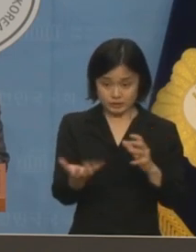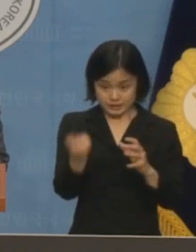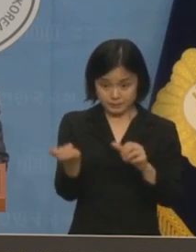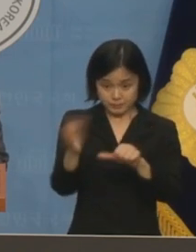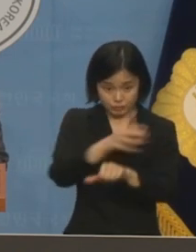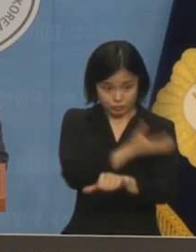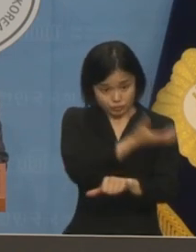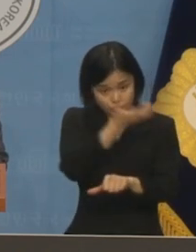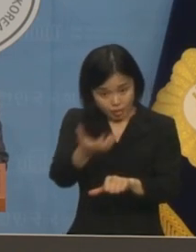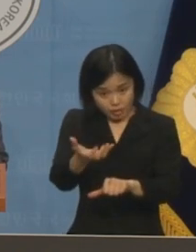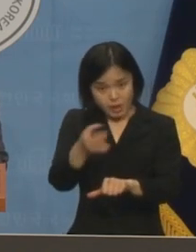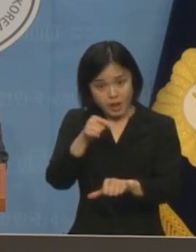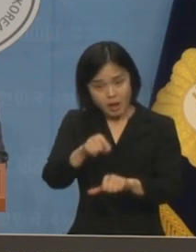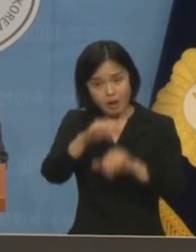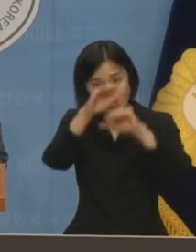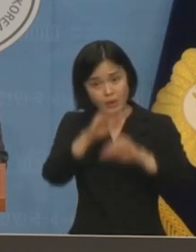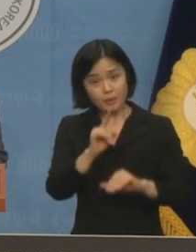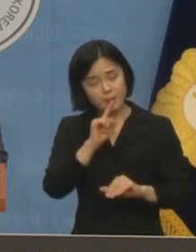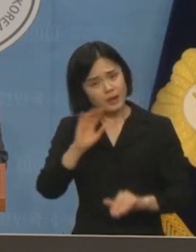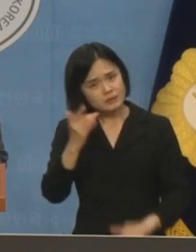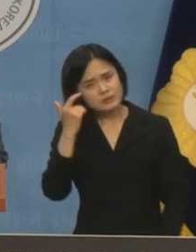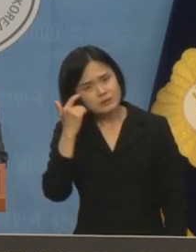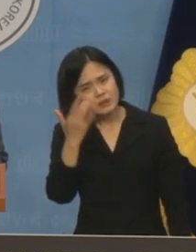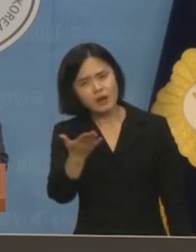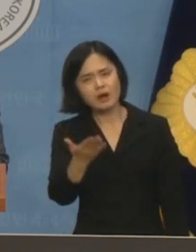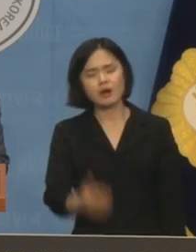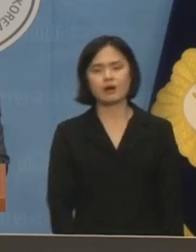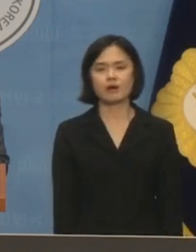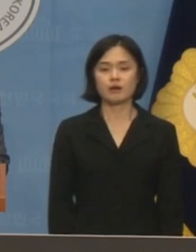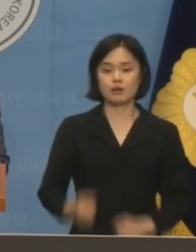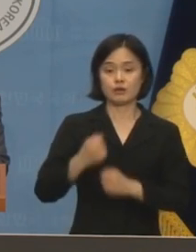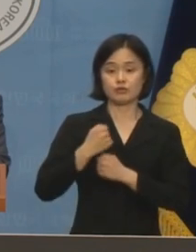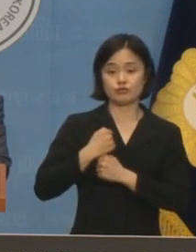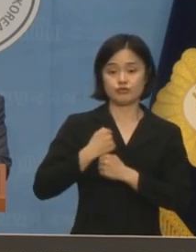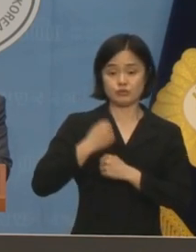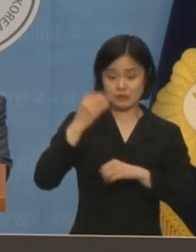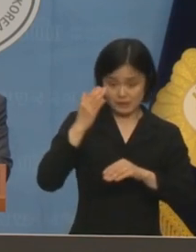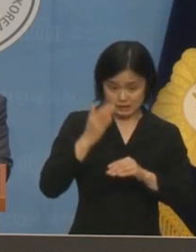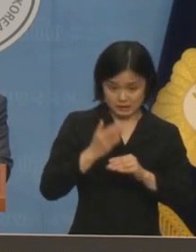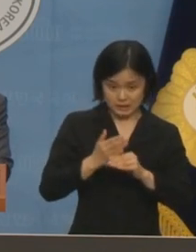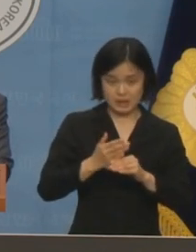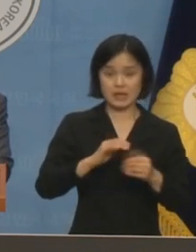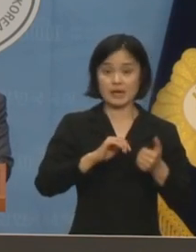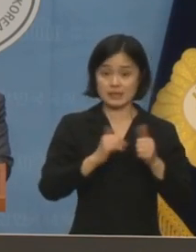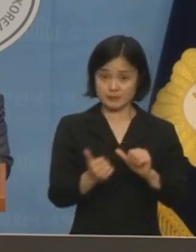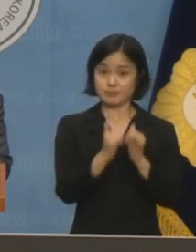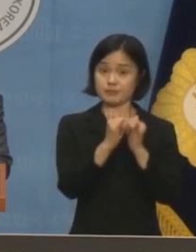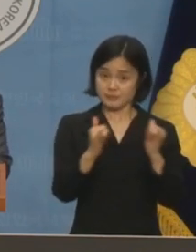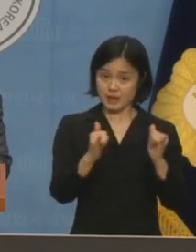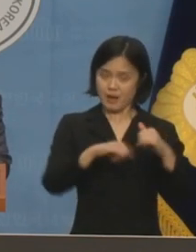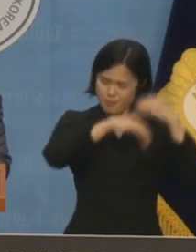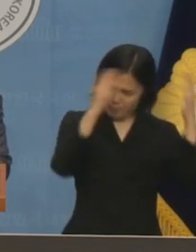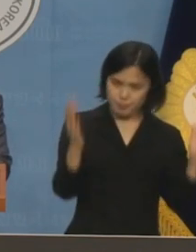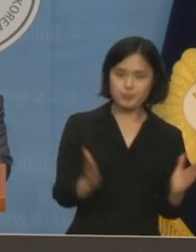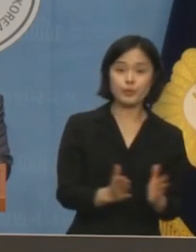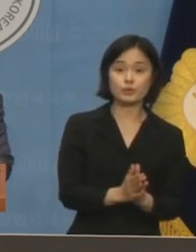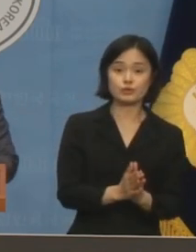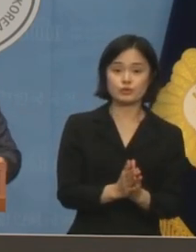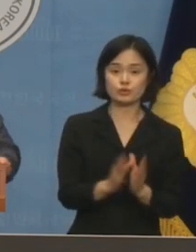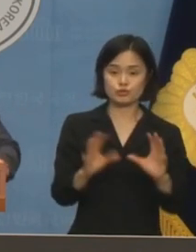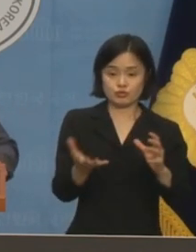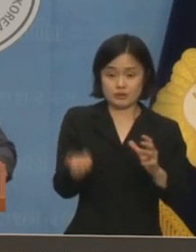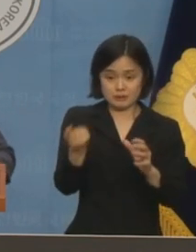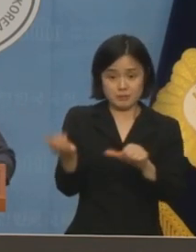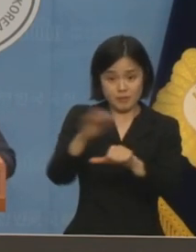말이 되는가? 그렇다면 모든 군복무 사망자를 국립묘지에 안장해야